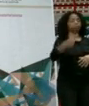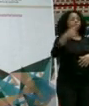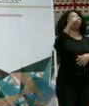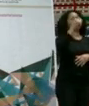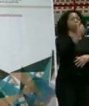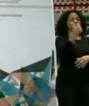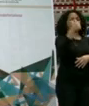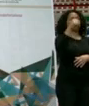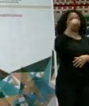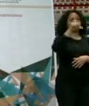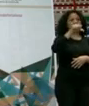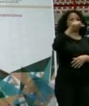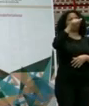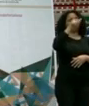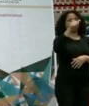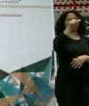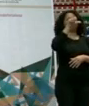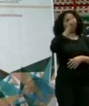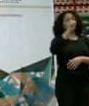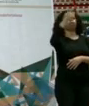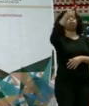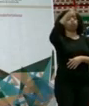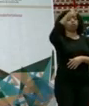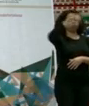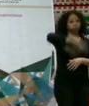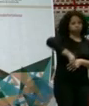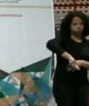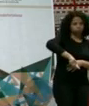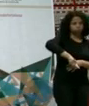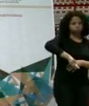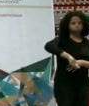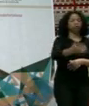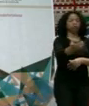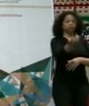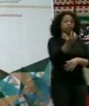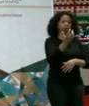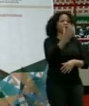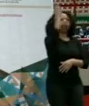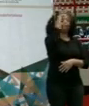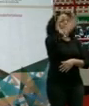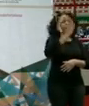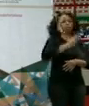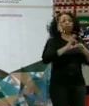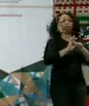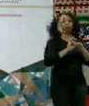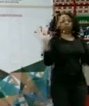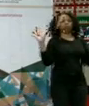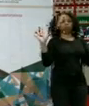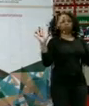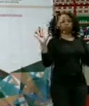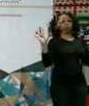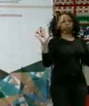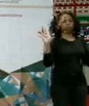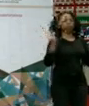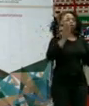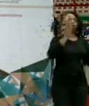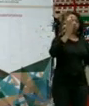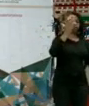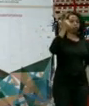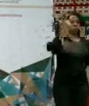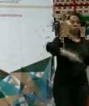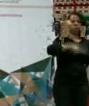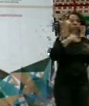movimento republicano, mais uma vez um movimento que defendia a independência do Brasil, mais uma vez um movimento que questionava o poder da